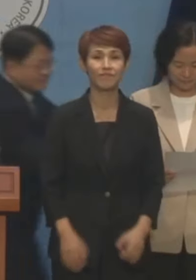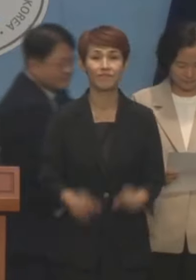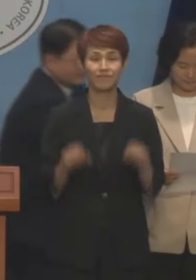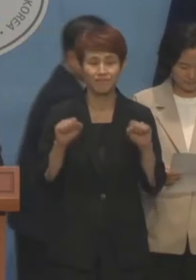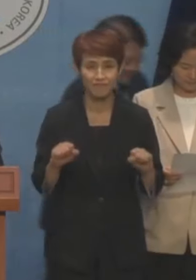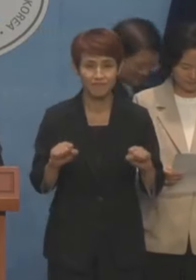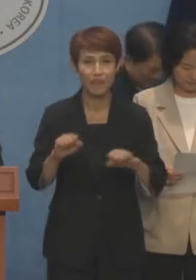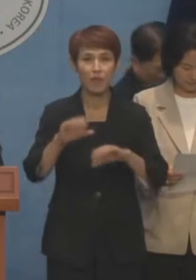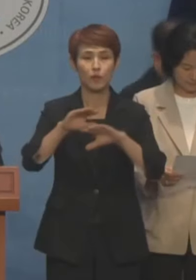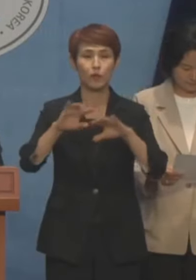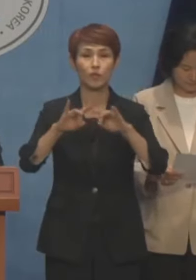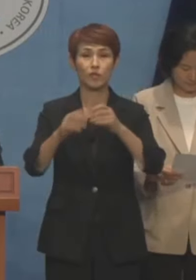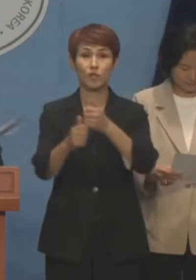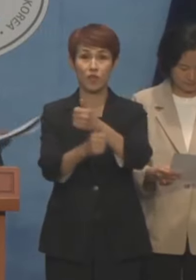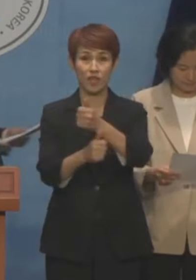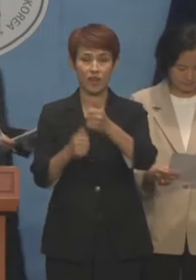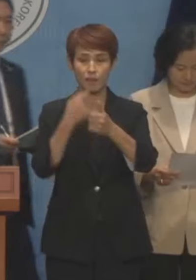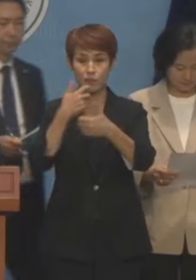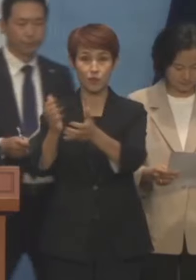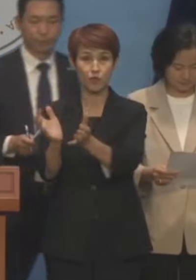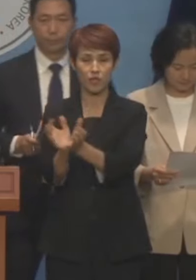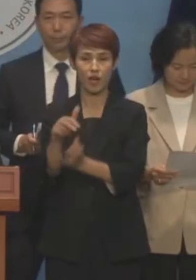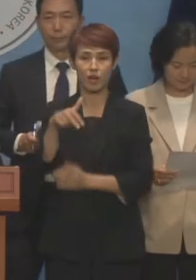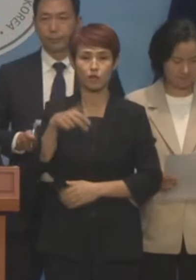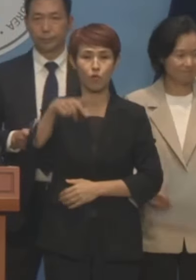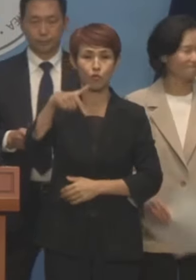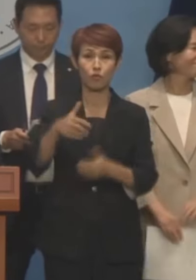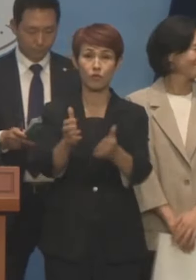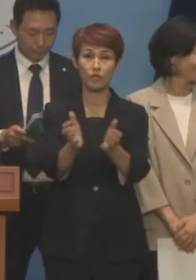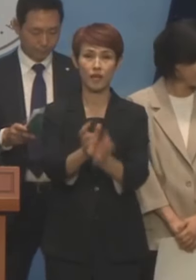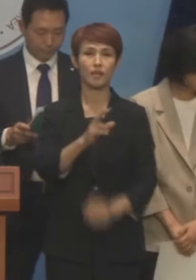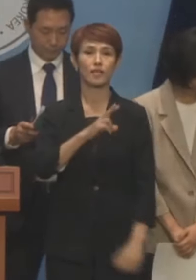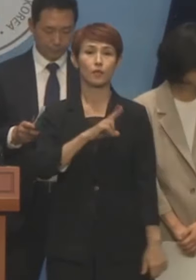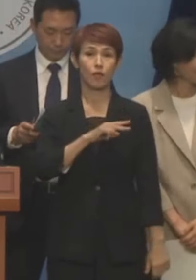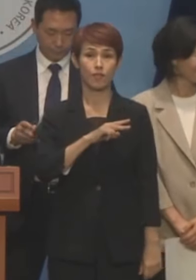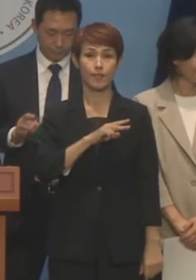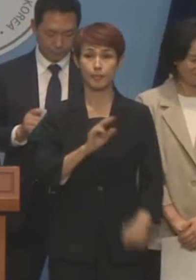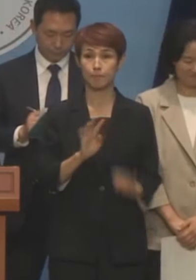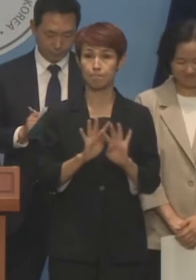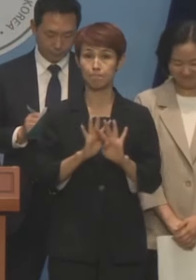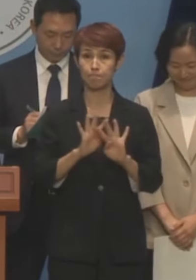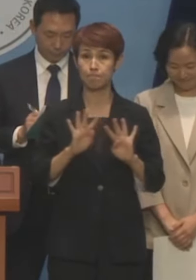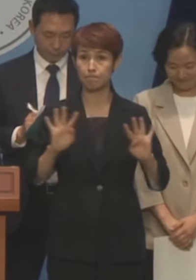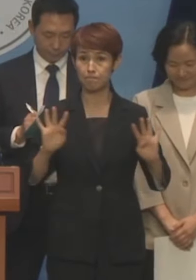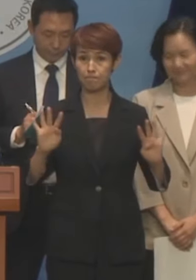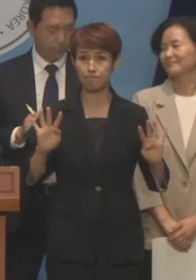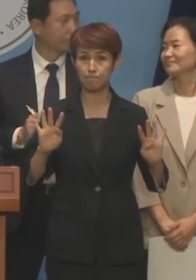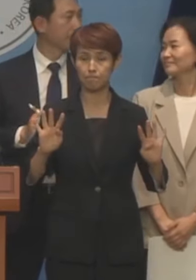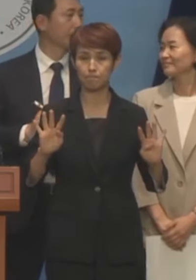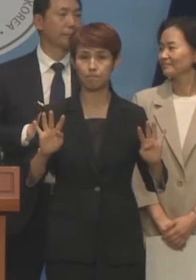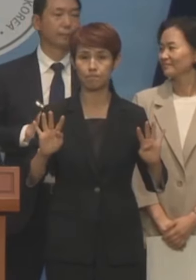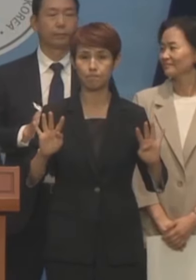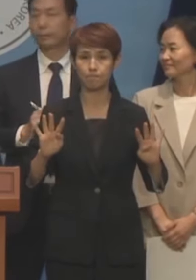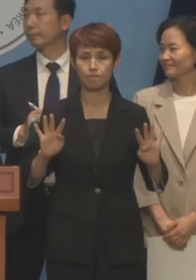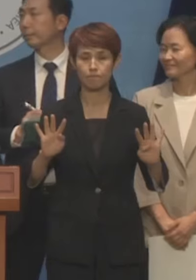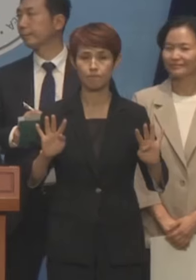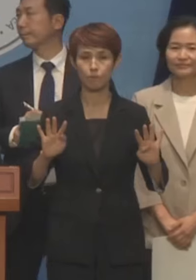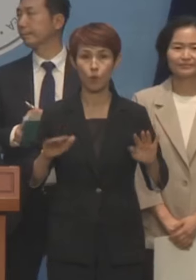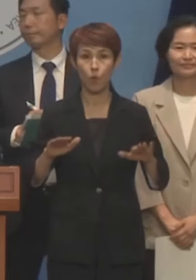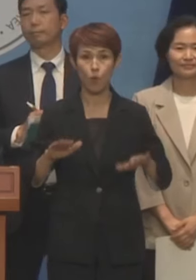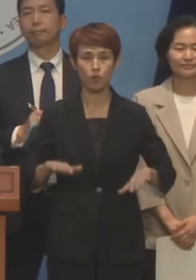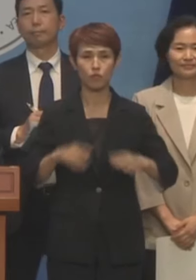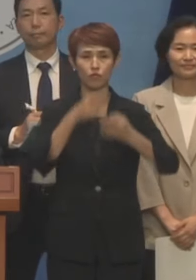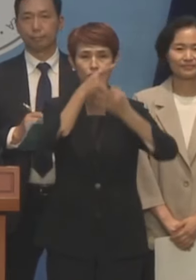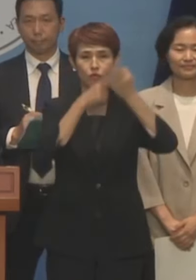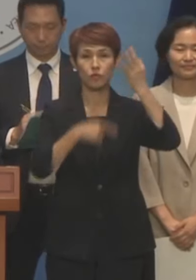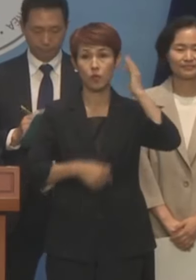과학기술정보방송통신위원회 더불어민주당 조국혁신당 국회의원 일동이 지금 오늘